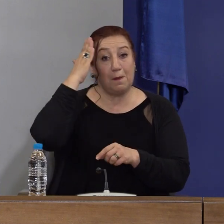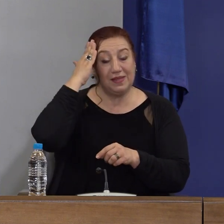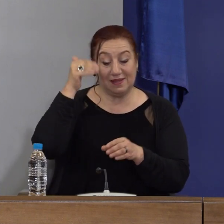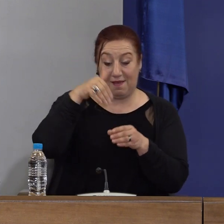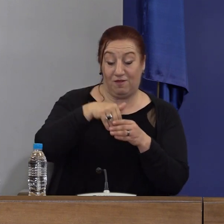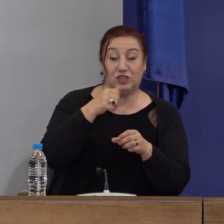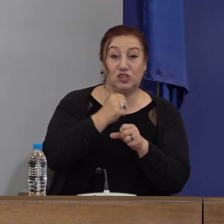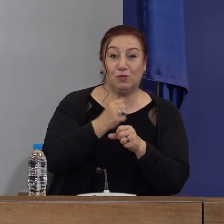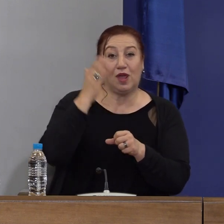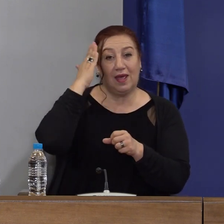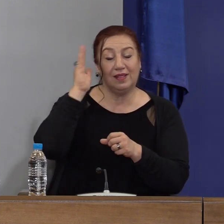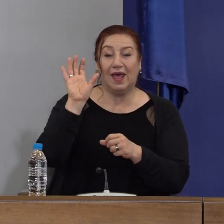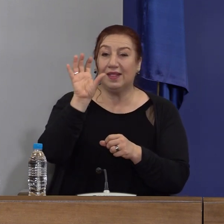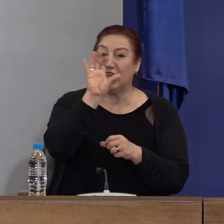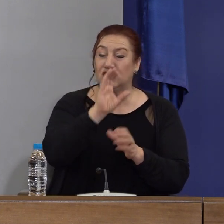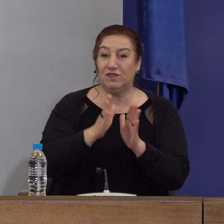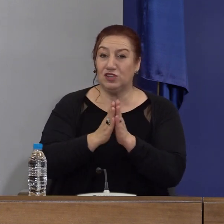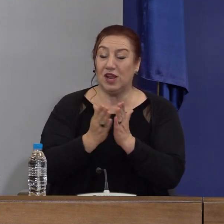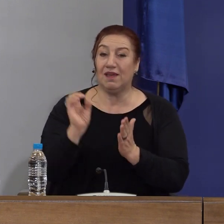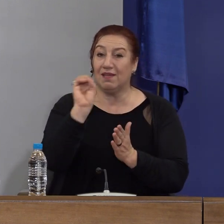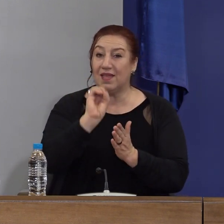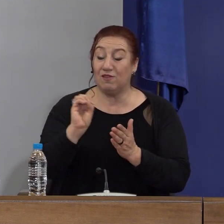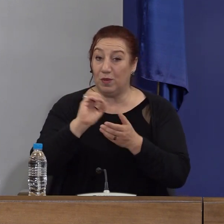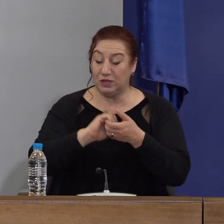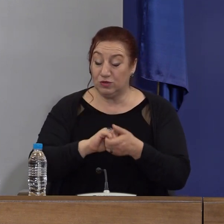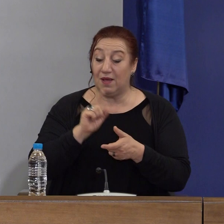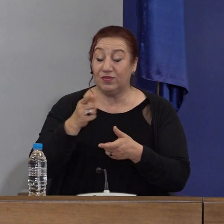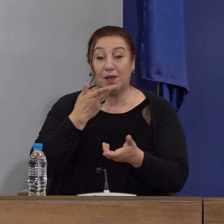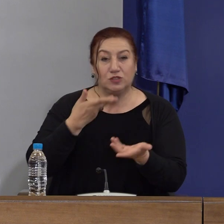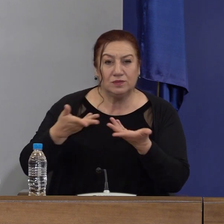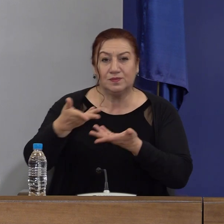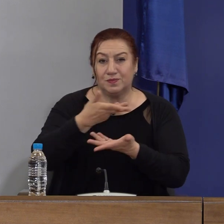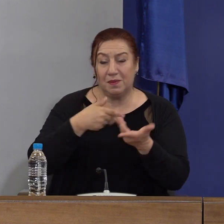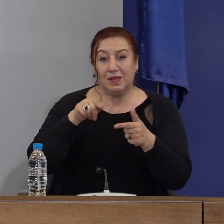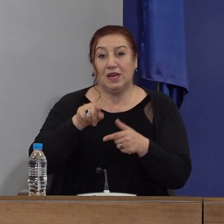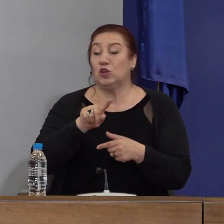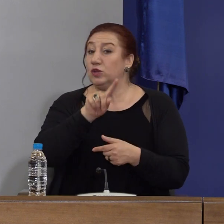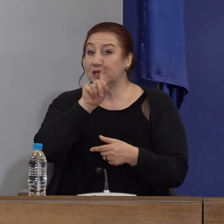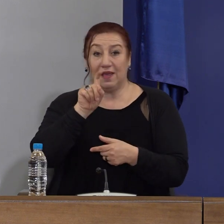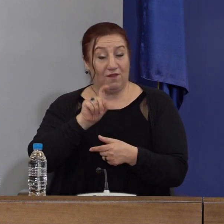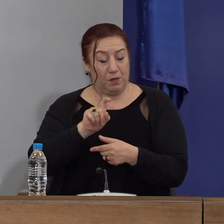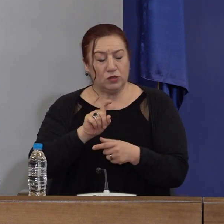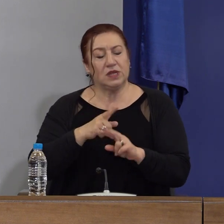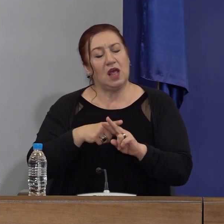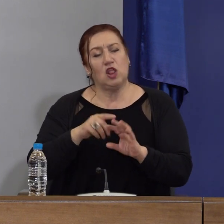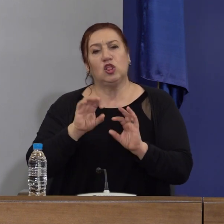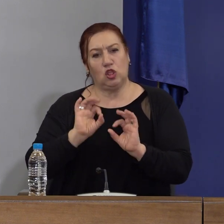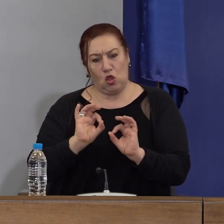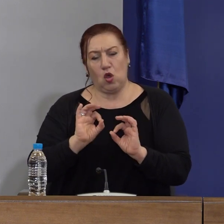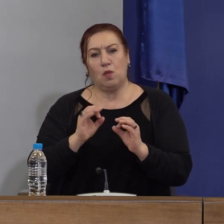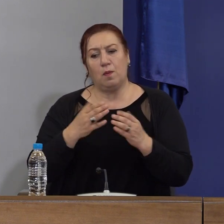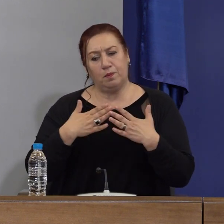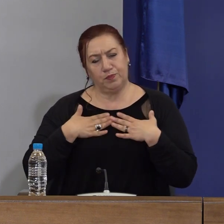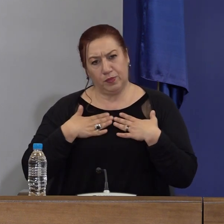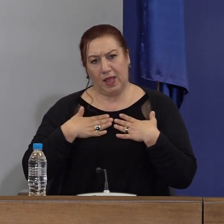на страните членки на Европейския съюз, където ще дебатират този въпрос. Но, по наше